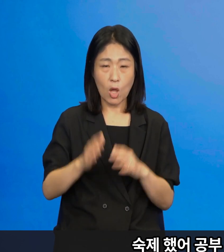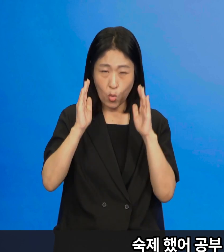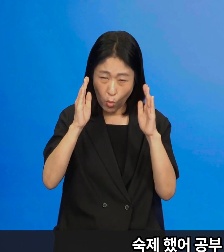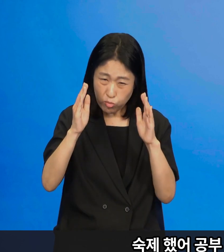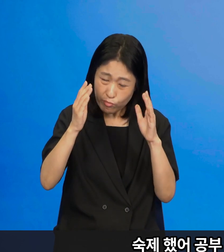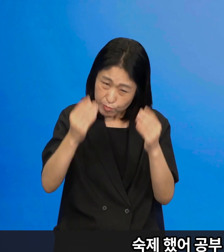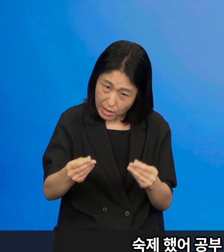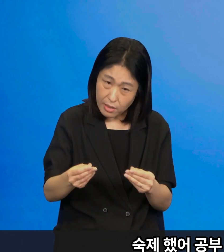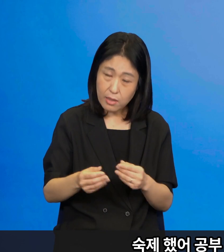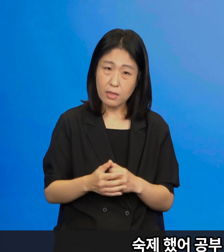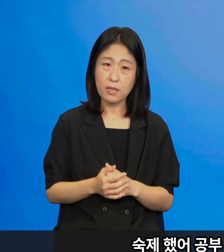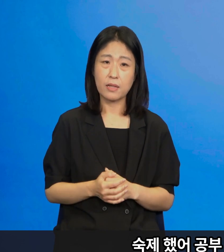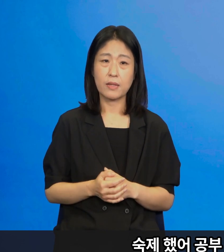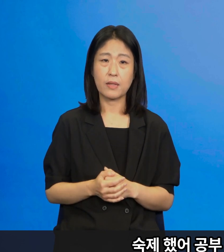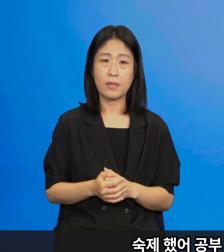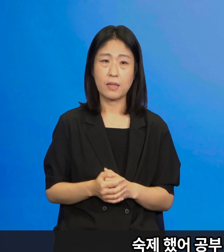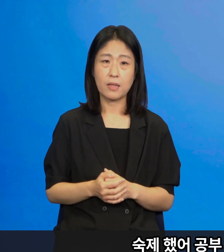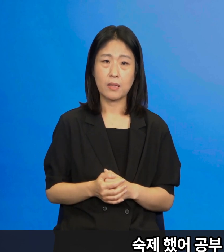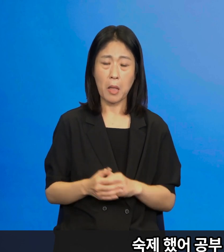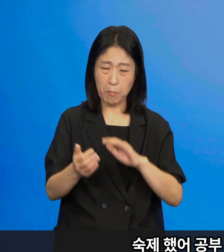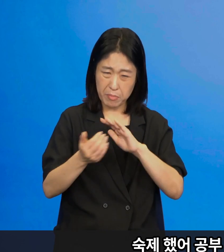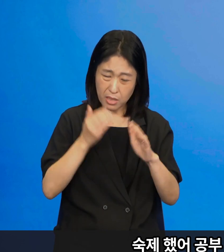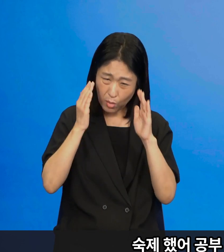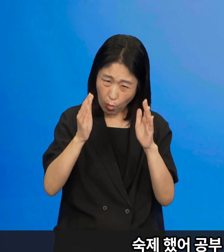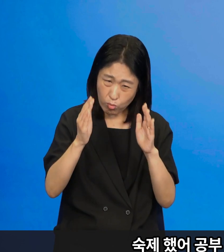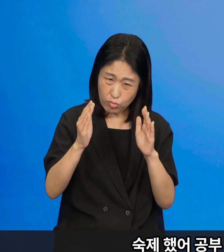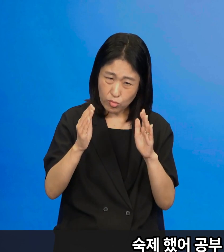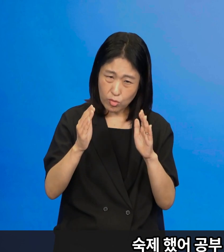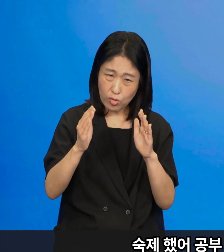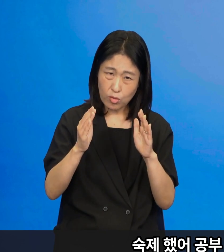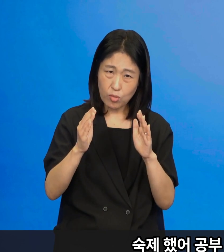공부했니? 예습 복습했니?